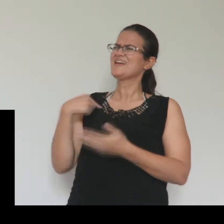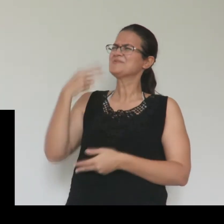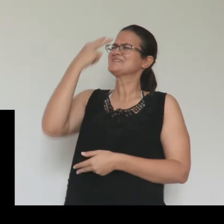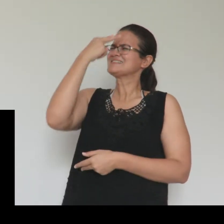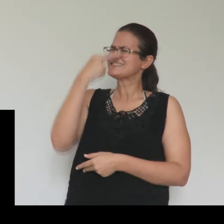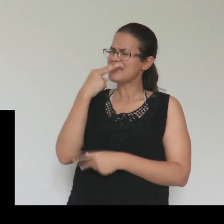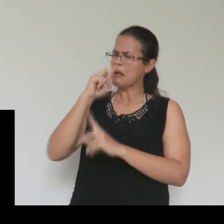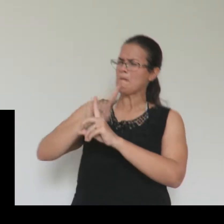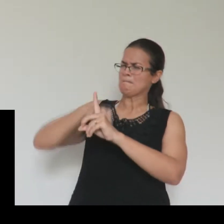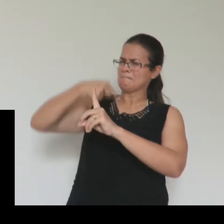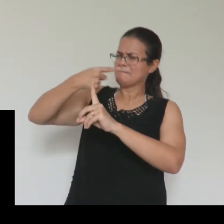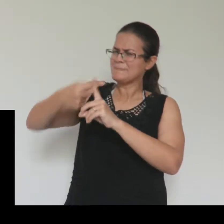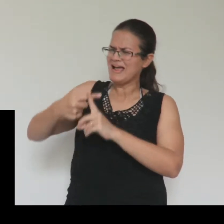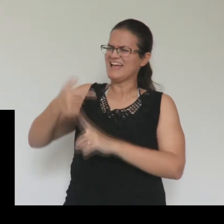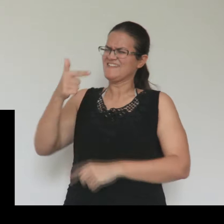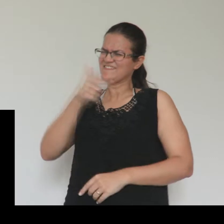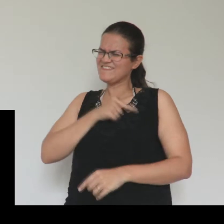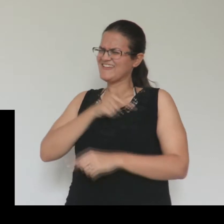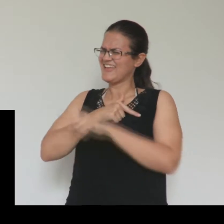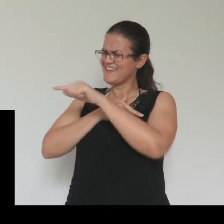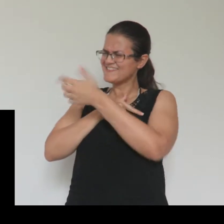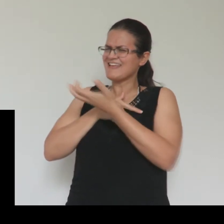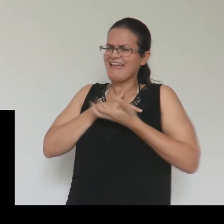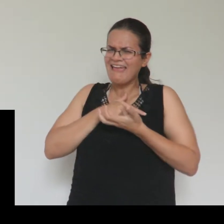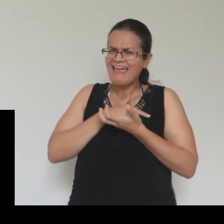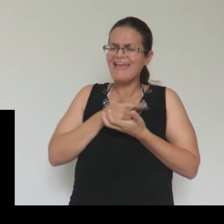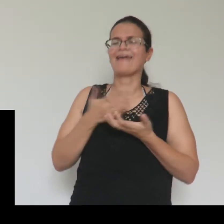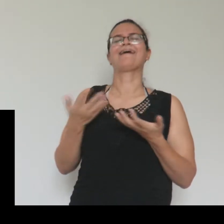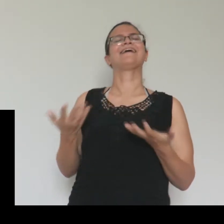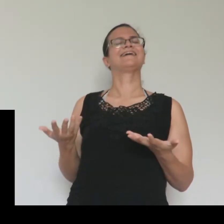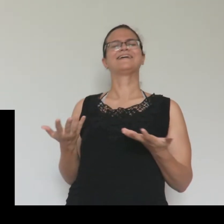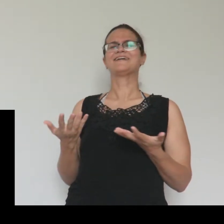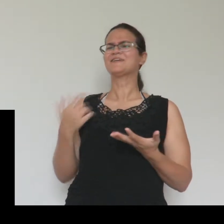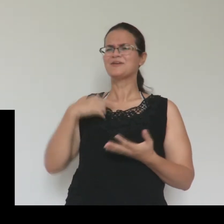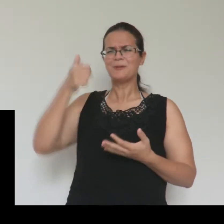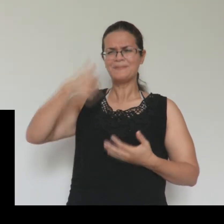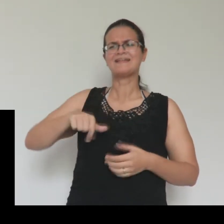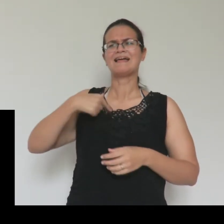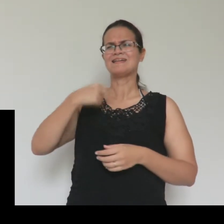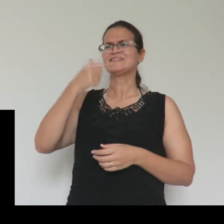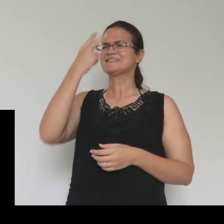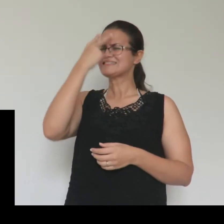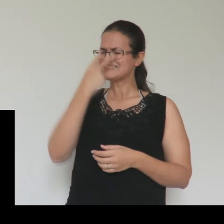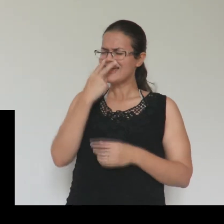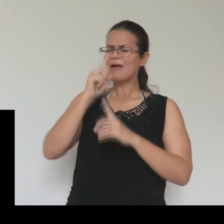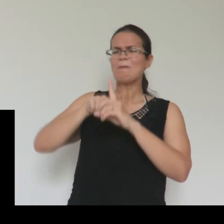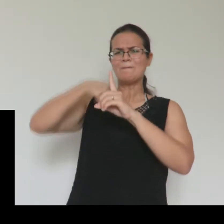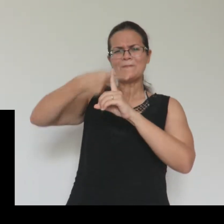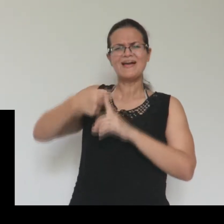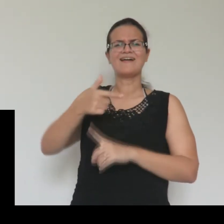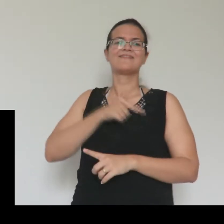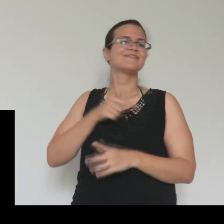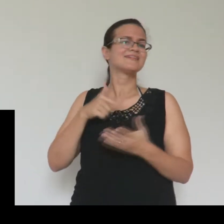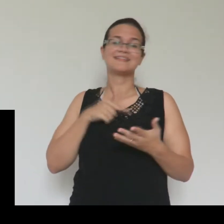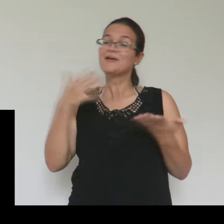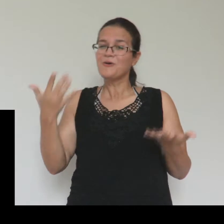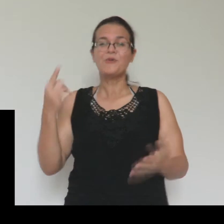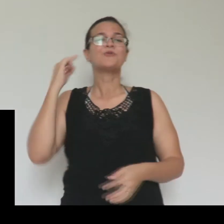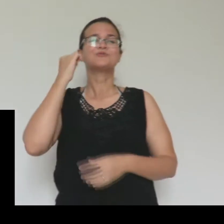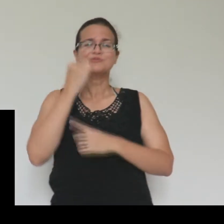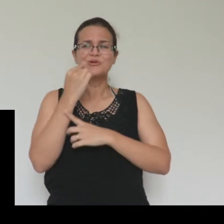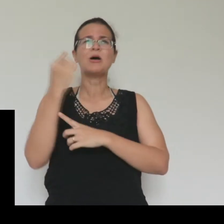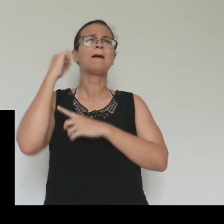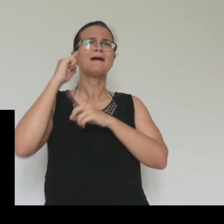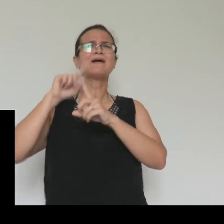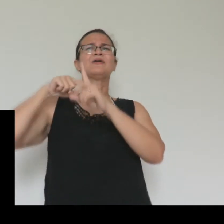você queria que eu fosse feio? Então, assim, não basta eu ser cego, os surdos é da mesma forma. Então, assim, não basta eu ser surdo, vocês